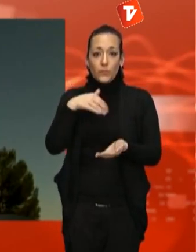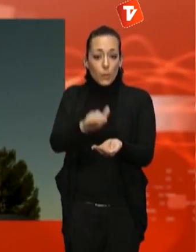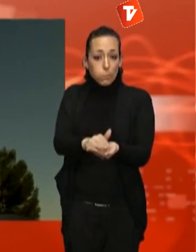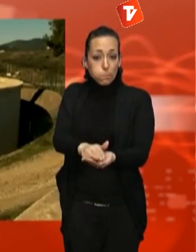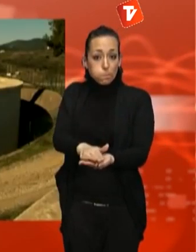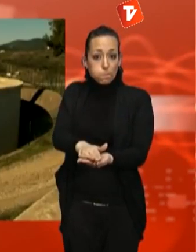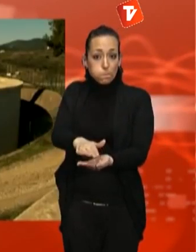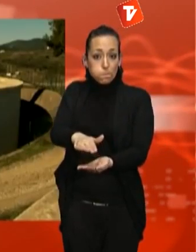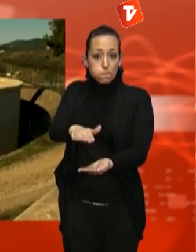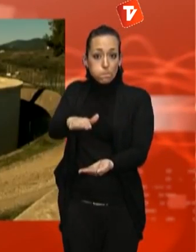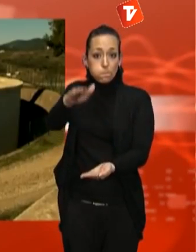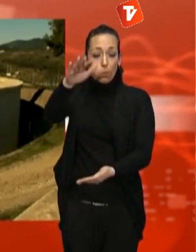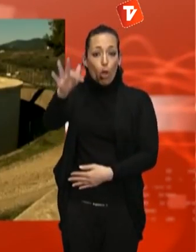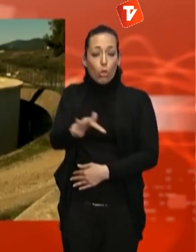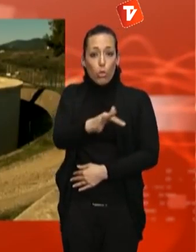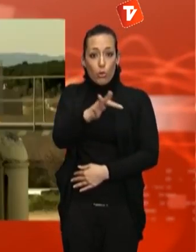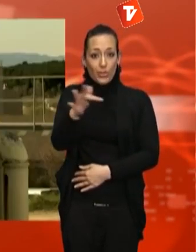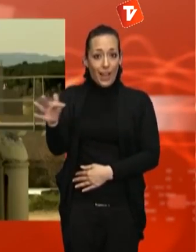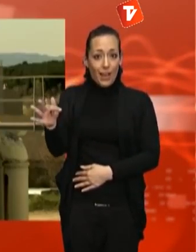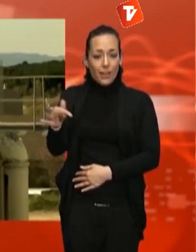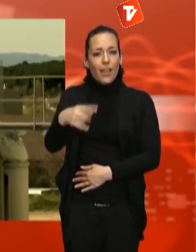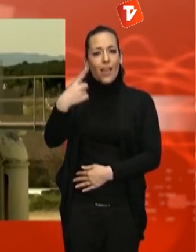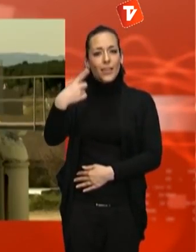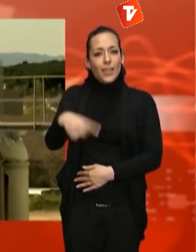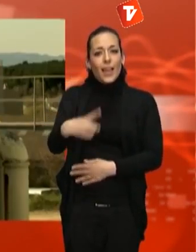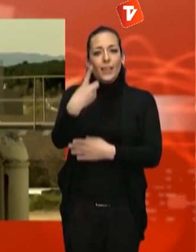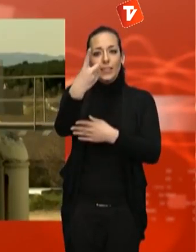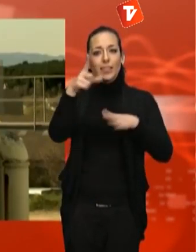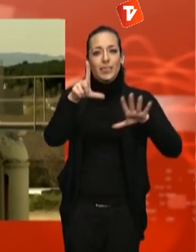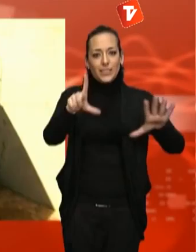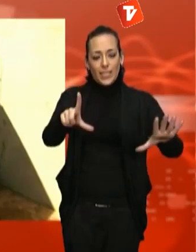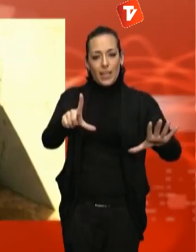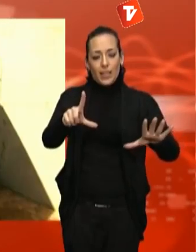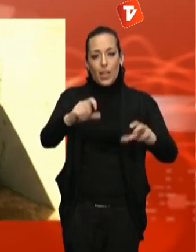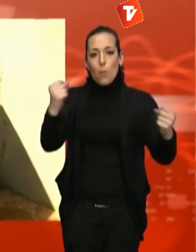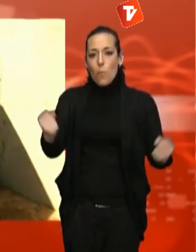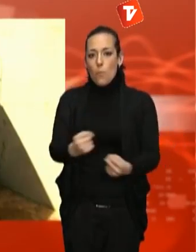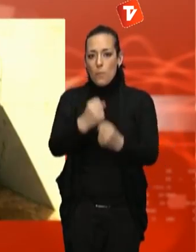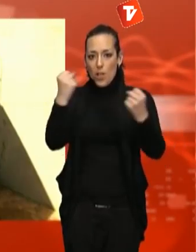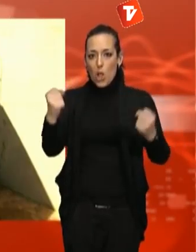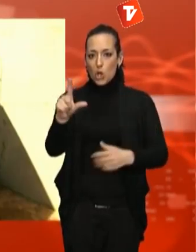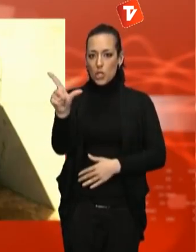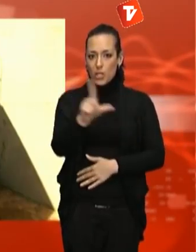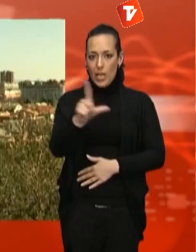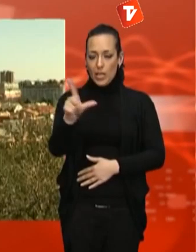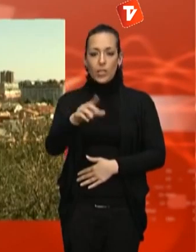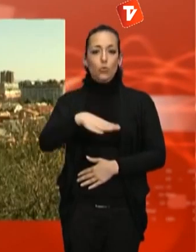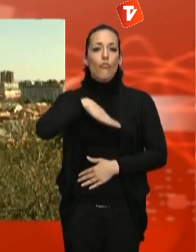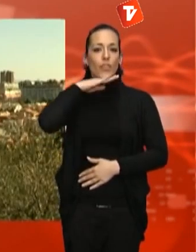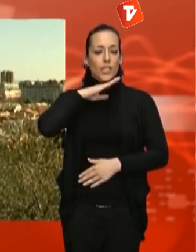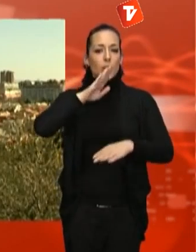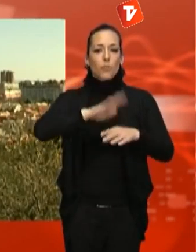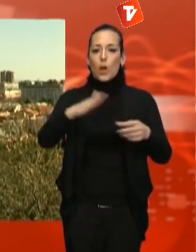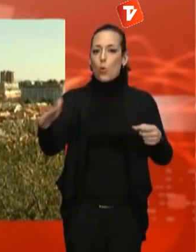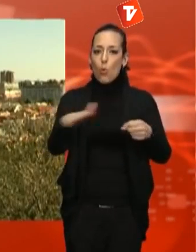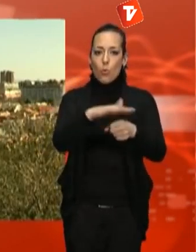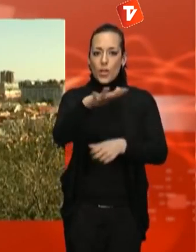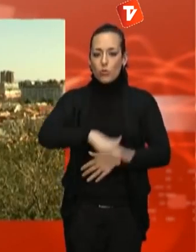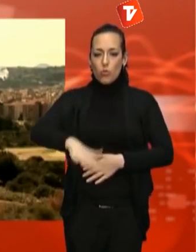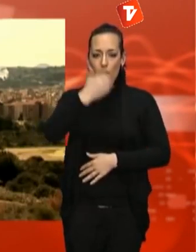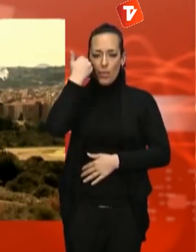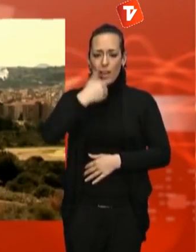dipòsits de Can Boada, comptant i també els més petits, és de més de 17 milions de litres. Són suficients per abastar una ciutat com Terrassa, que cada dia